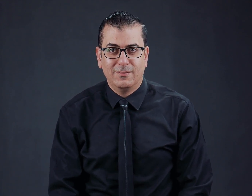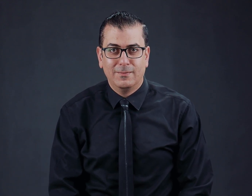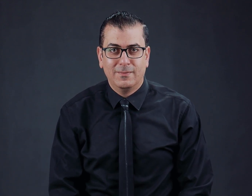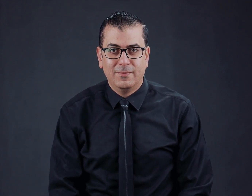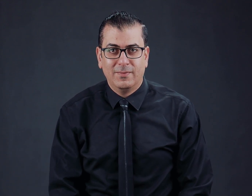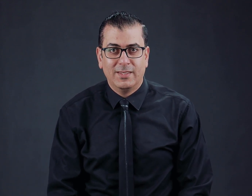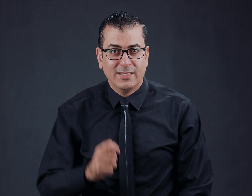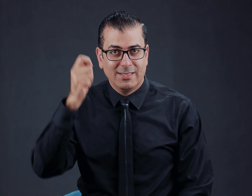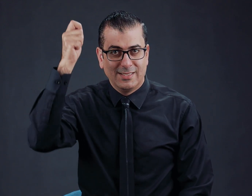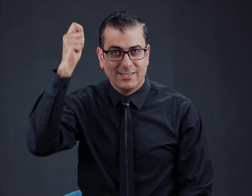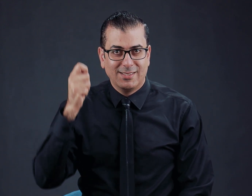السلط،